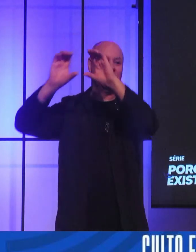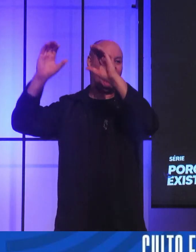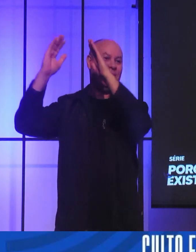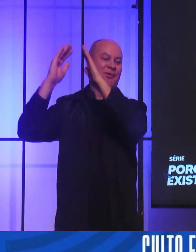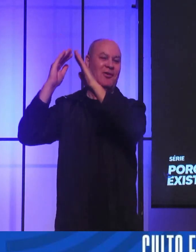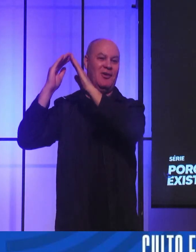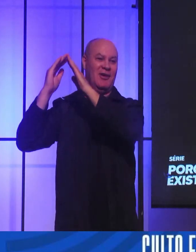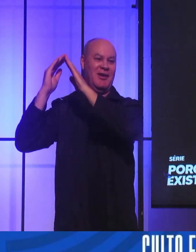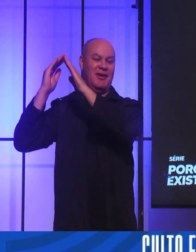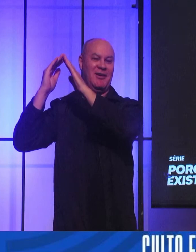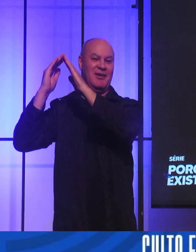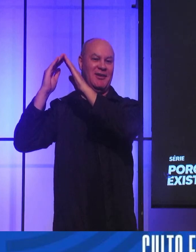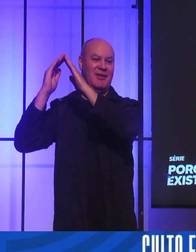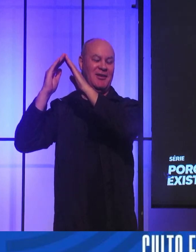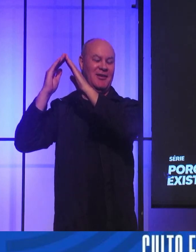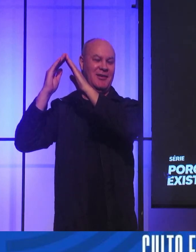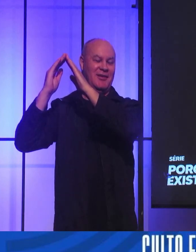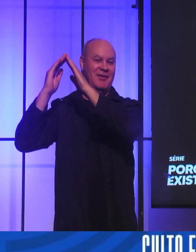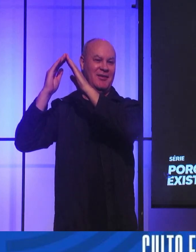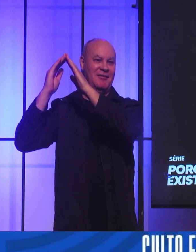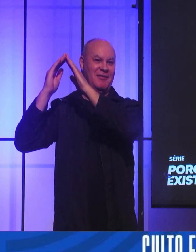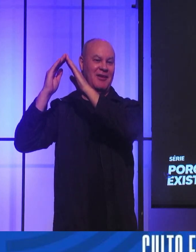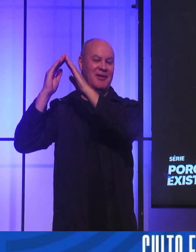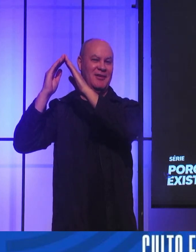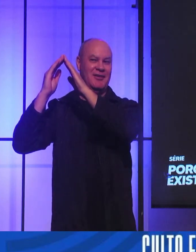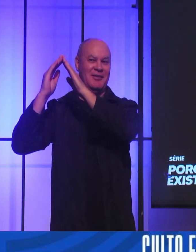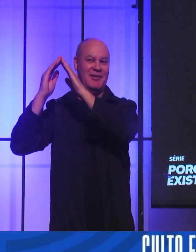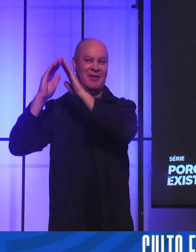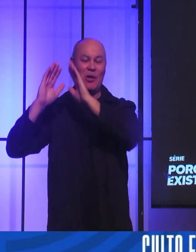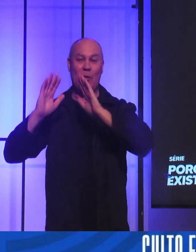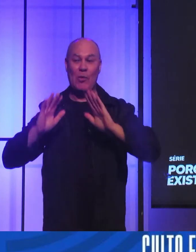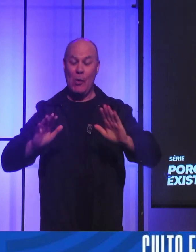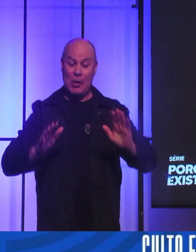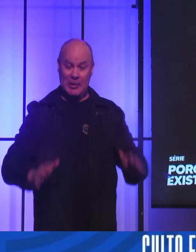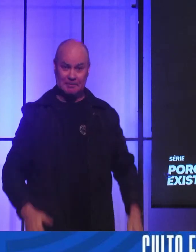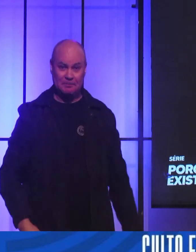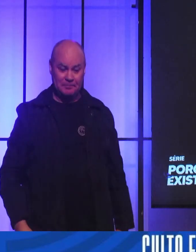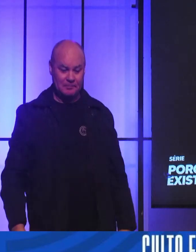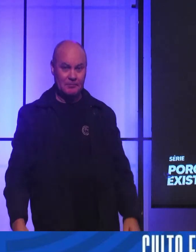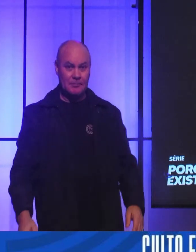Na verdade, eu acredito que todos nós que conhecemos a Jesus,